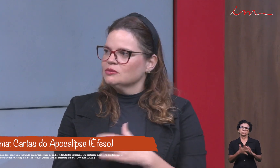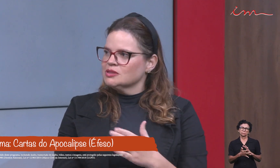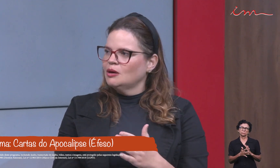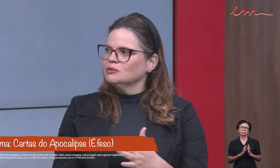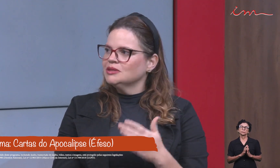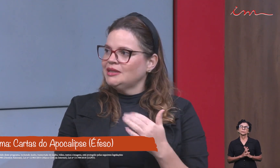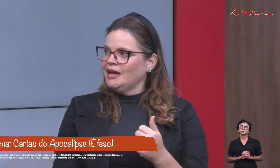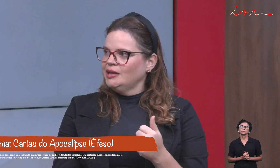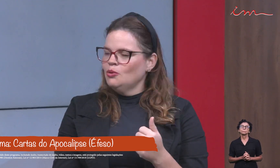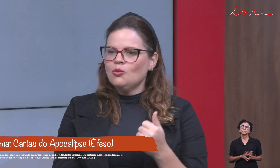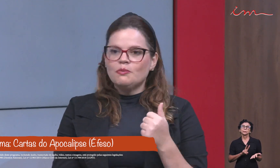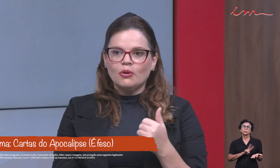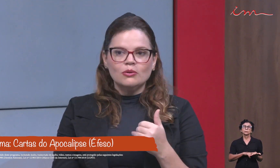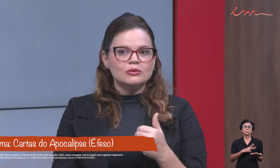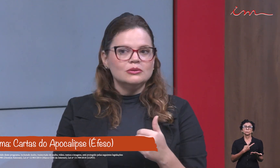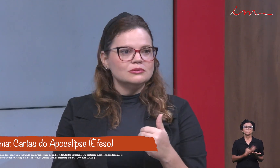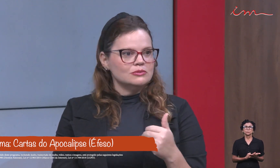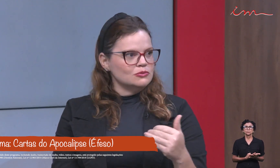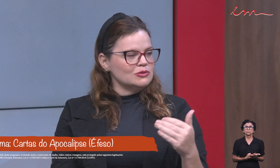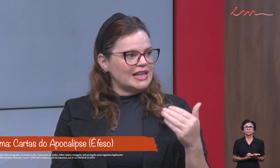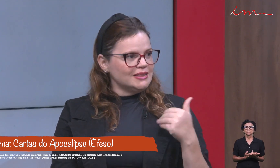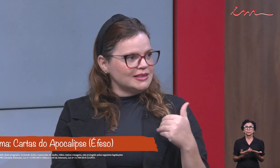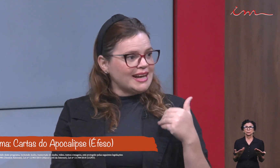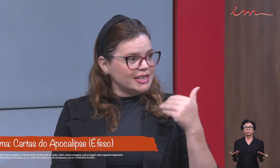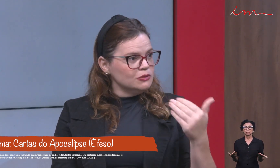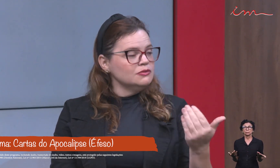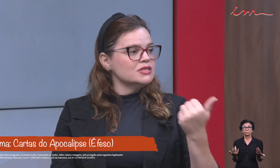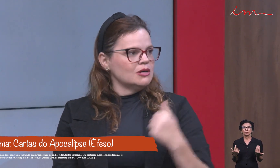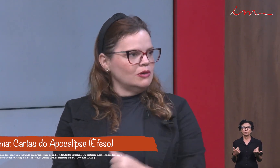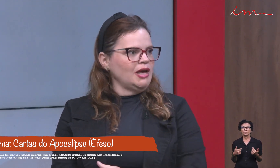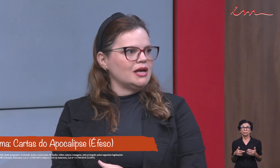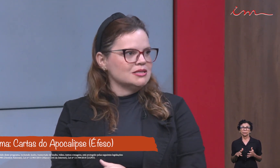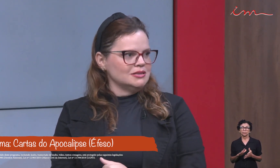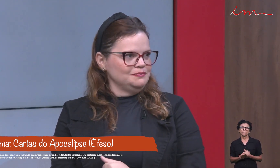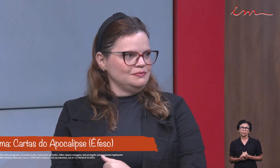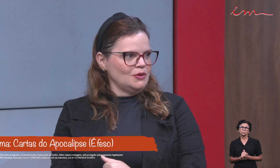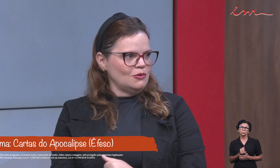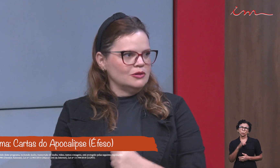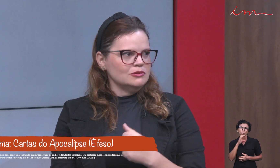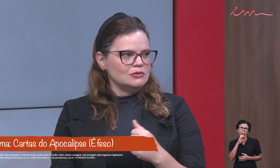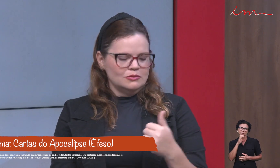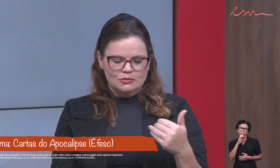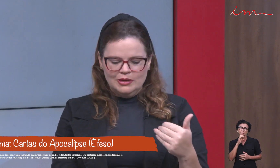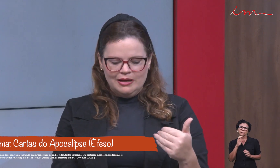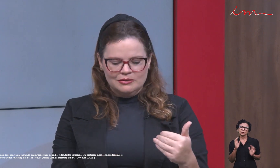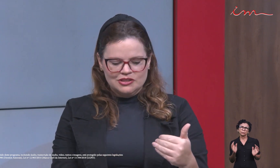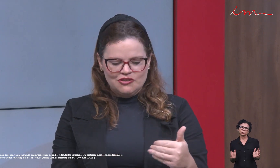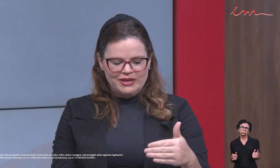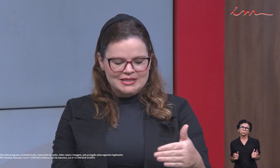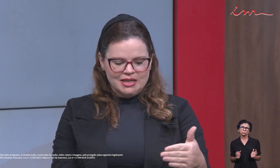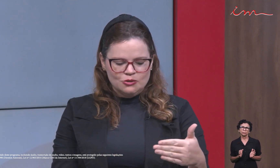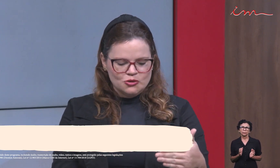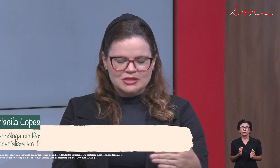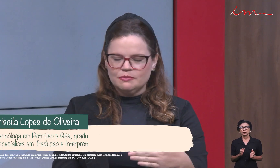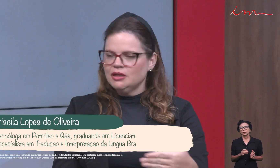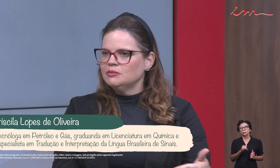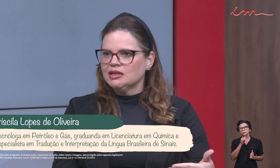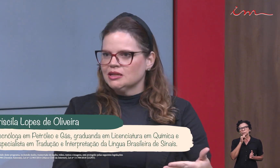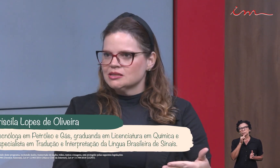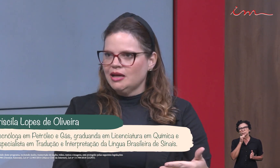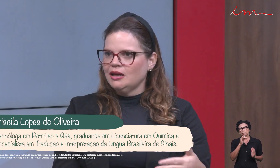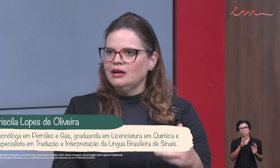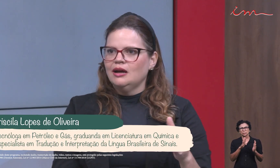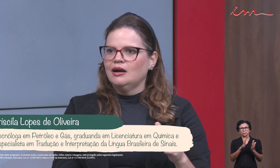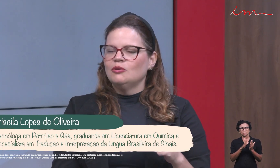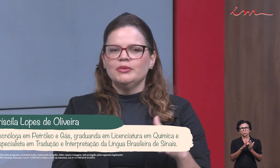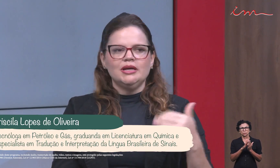Toda tradução tem um pouco daquilo que você conhece. Quando se vê as traduções